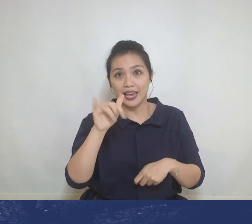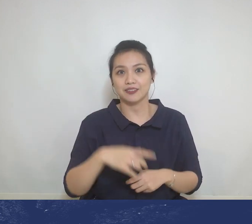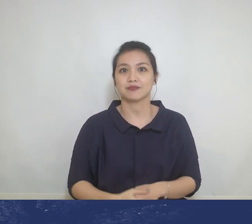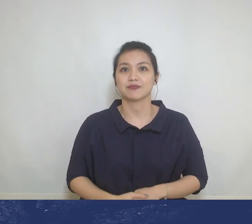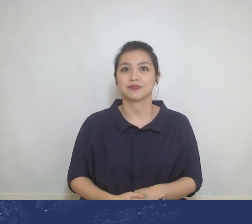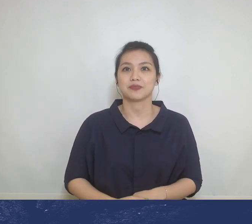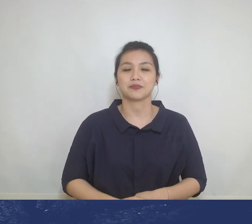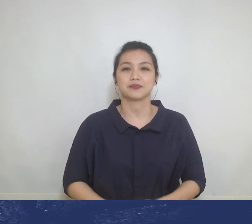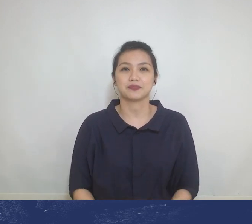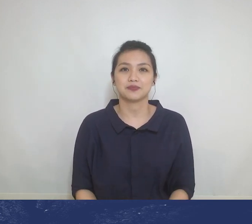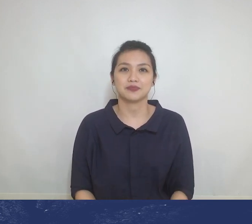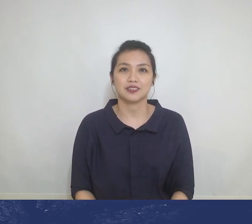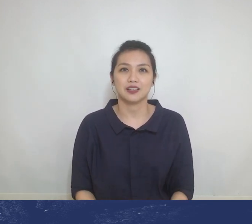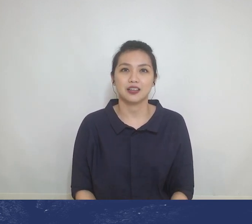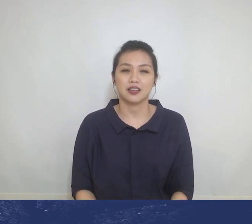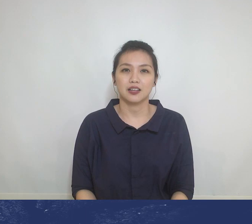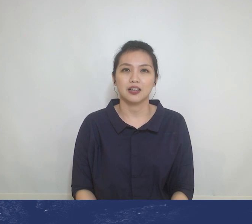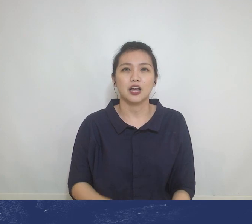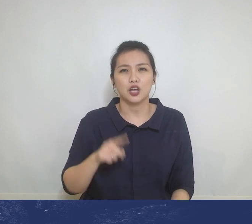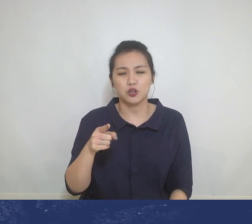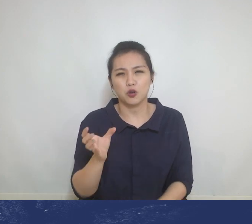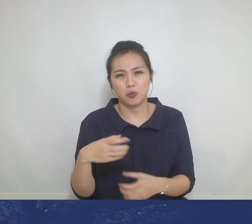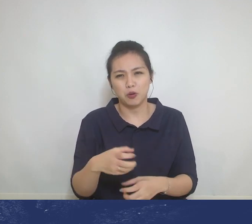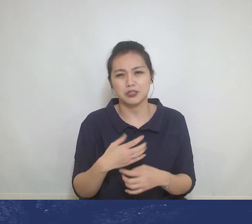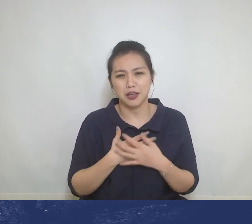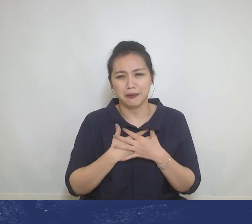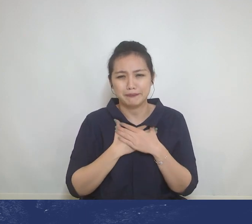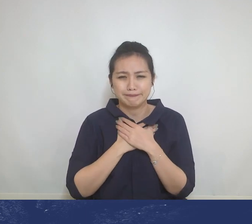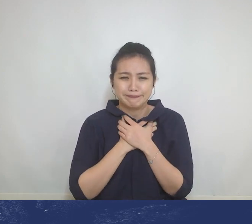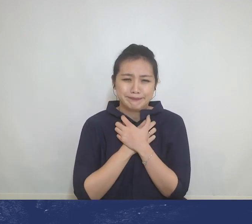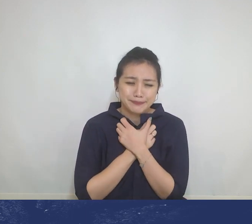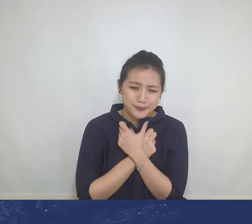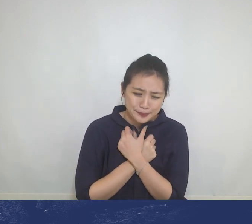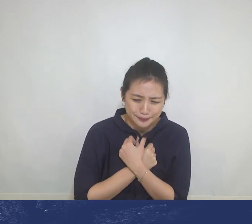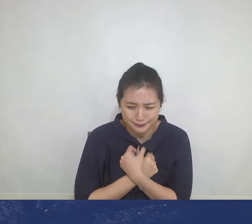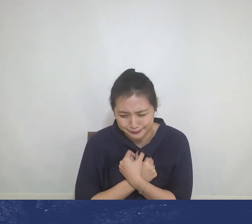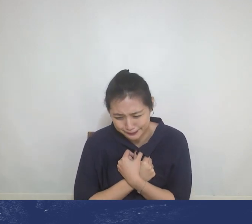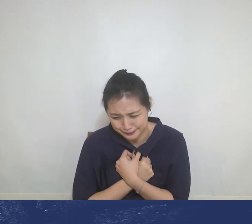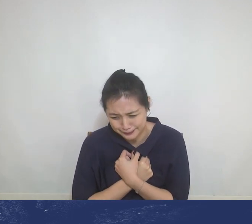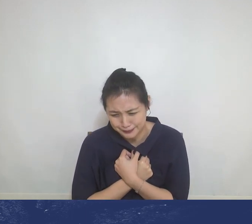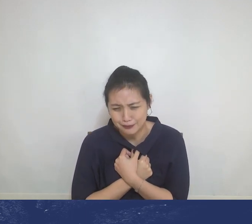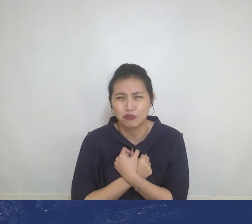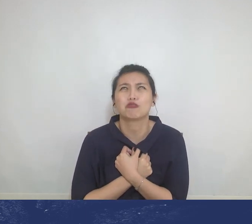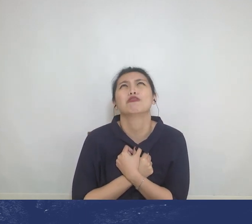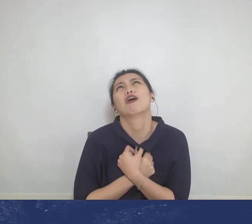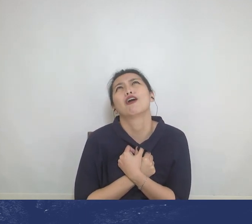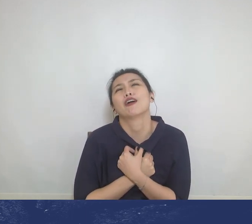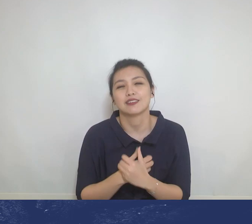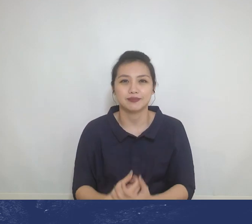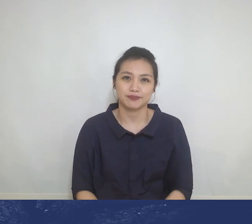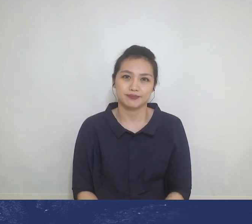akhirnya. Nah itu bukannya bikin saya ketawa, tapi aduh segitiga ya Tuhan